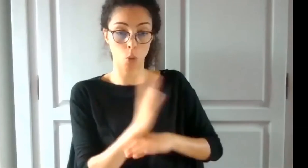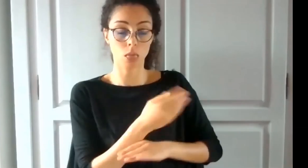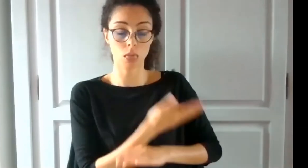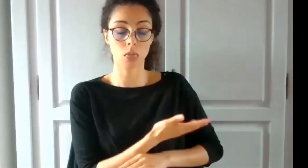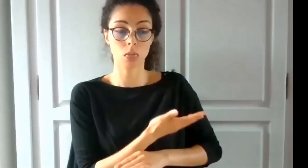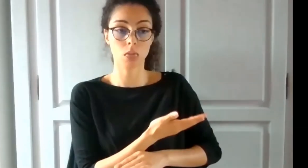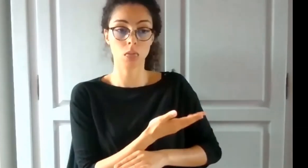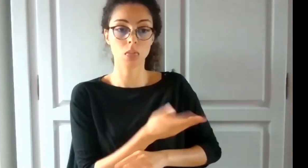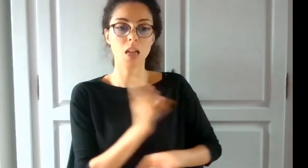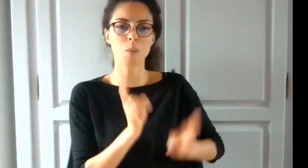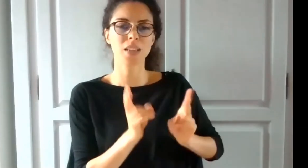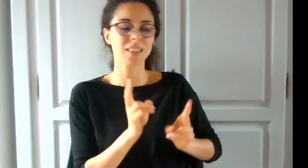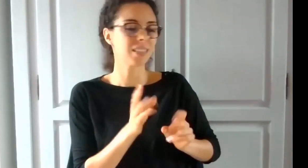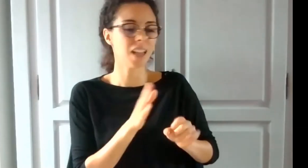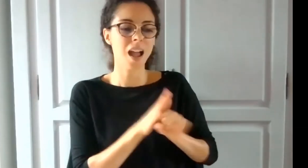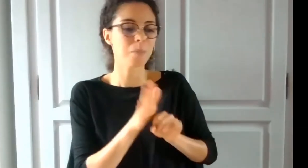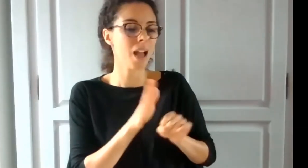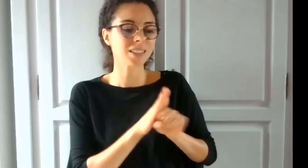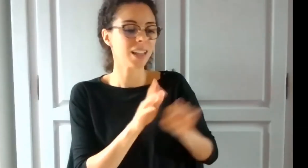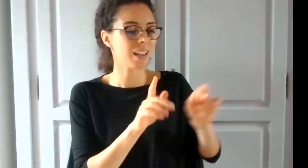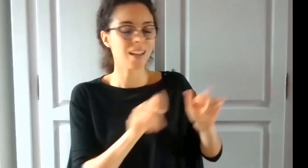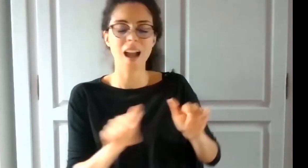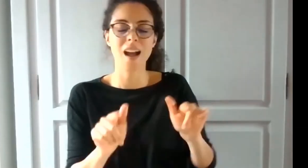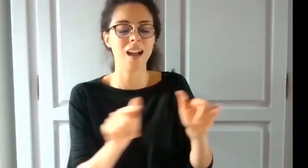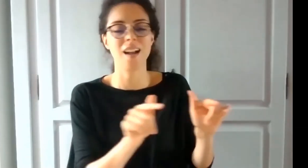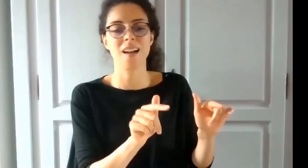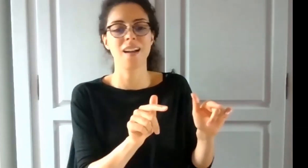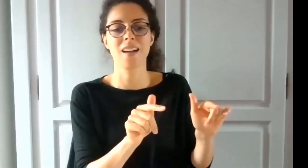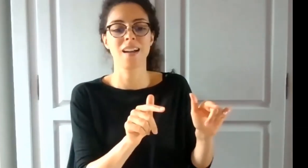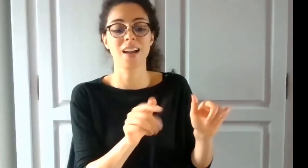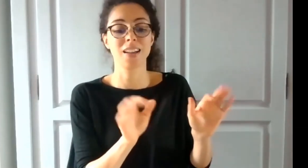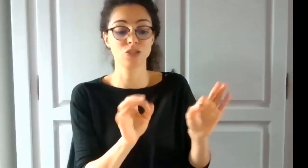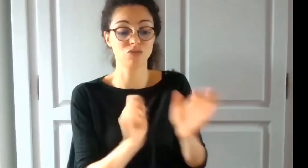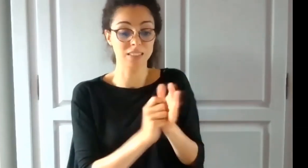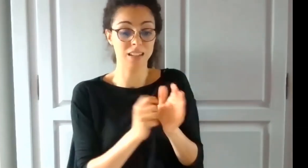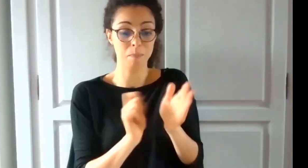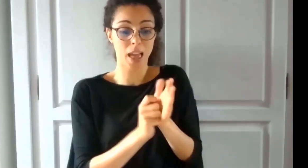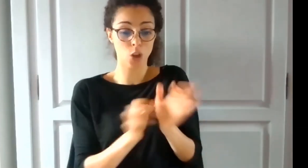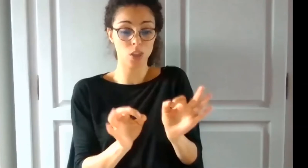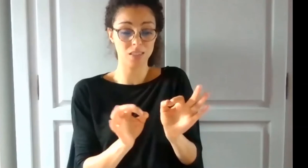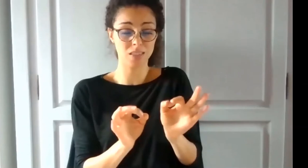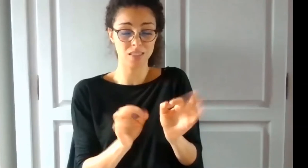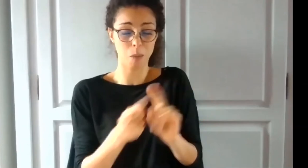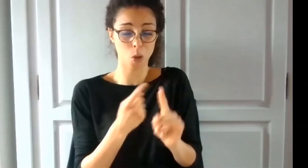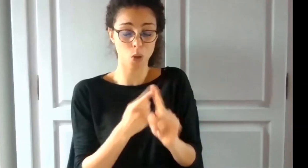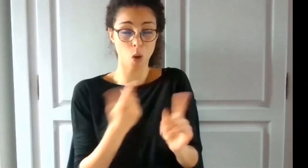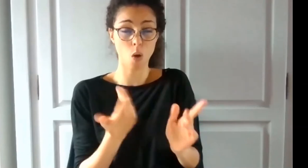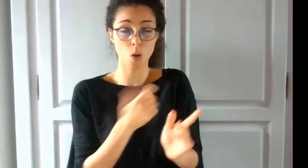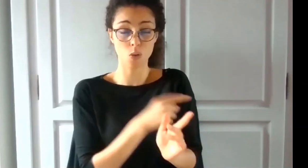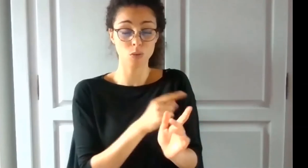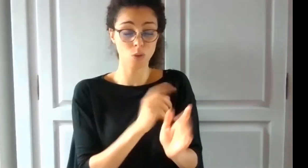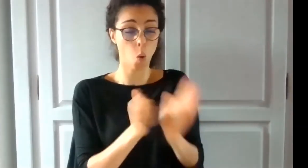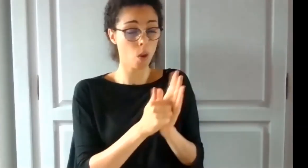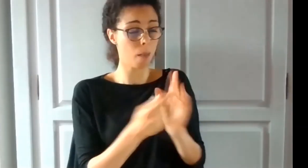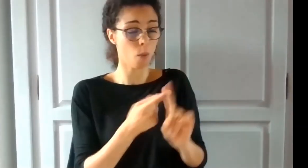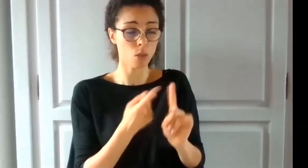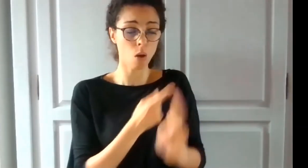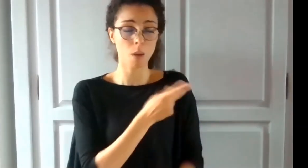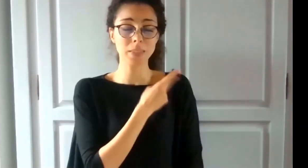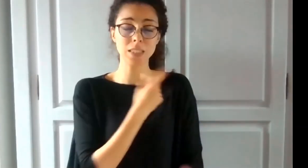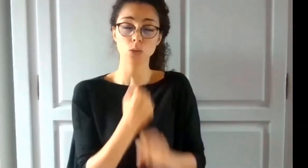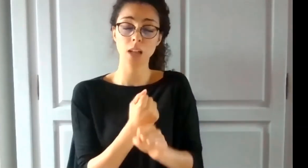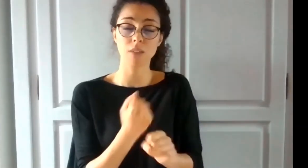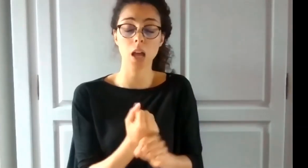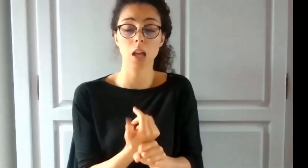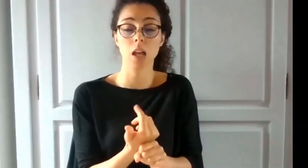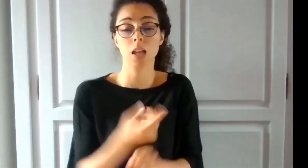sont peut-être pas suffisamment présents dans cette période alors qu'ils jouent, on le sait, un rôle extrêmement important et on a l'habitude de le